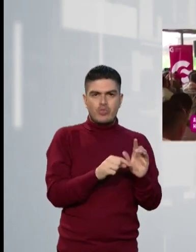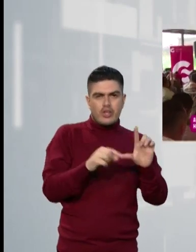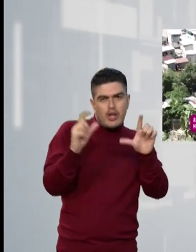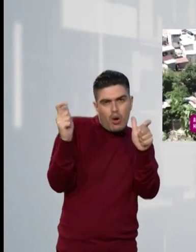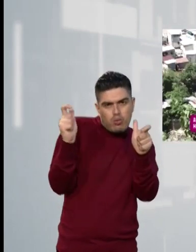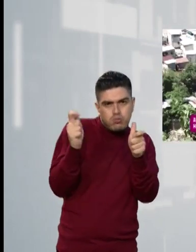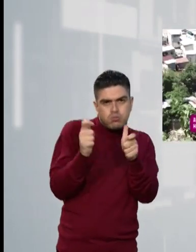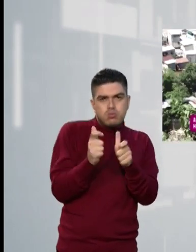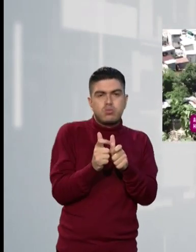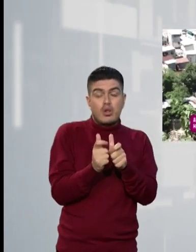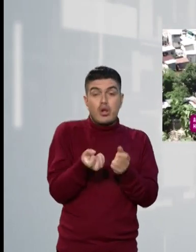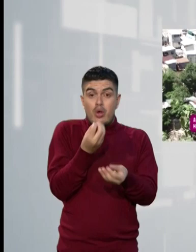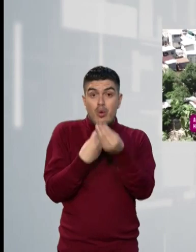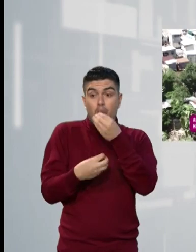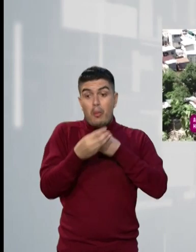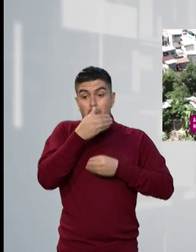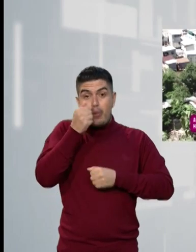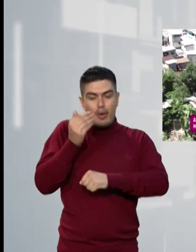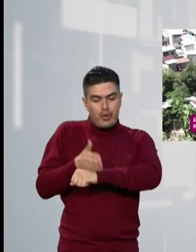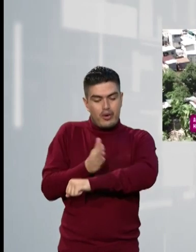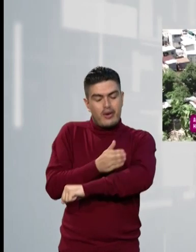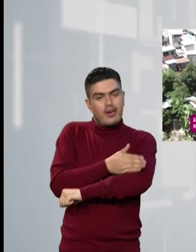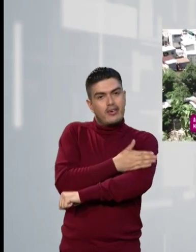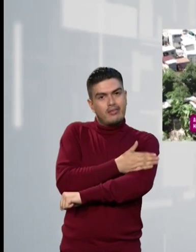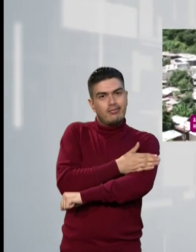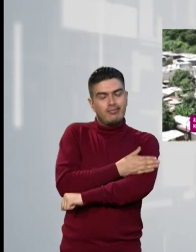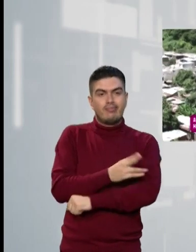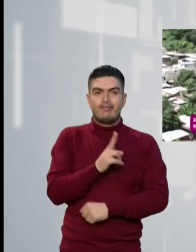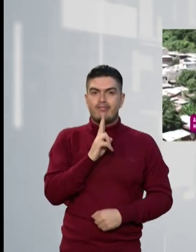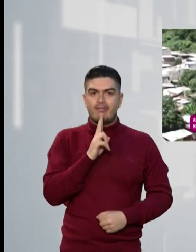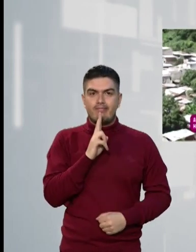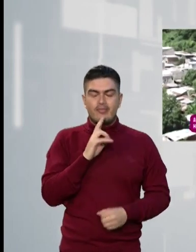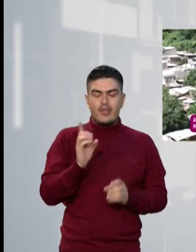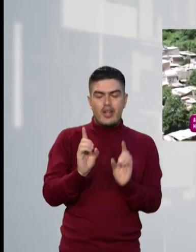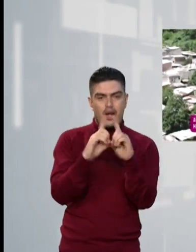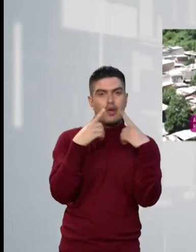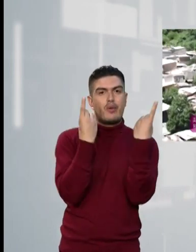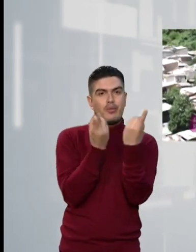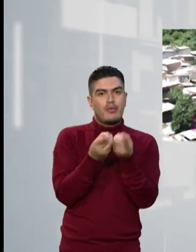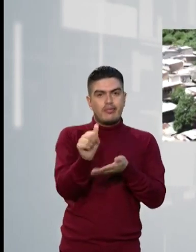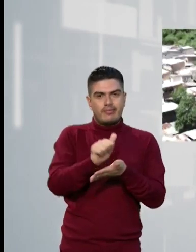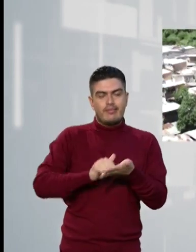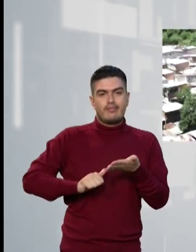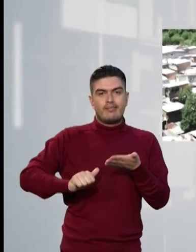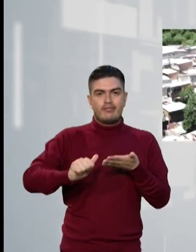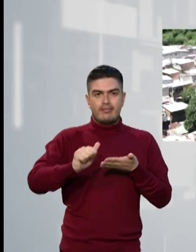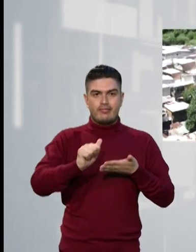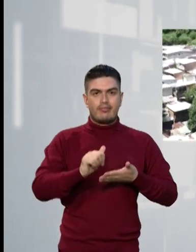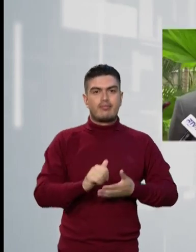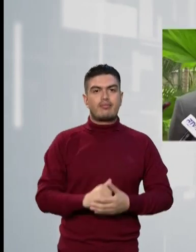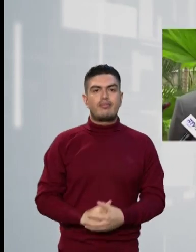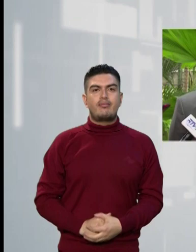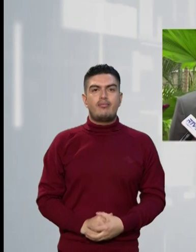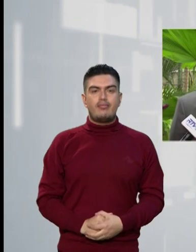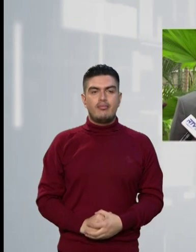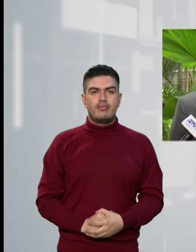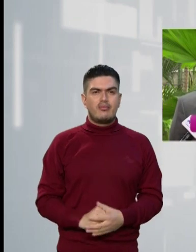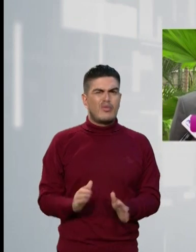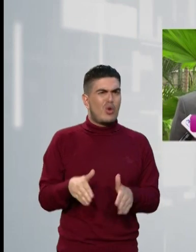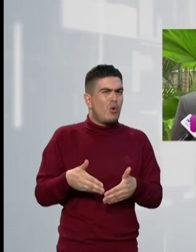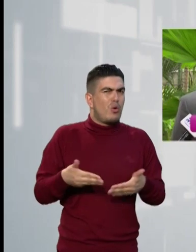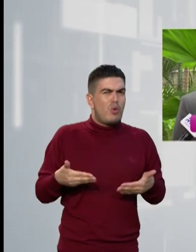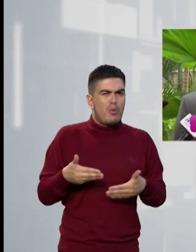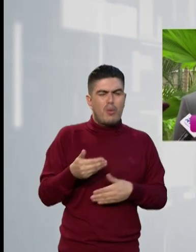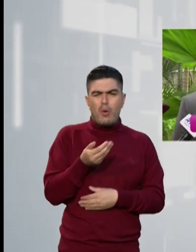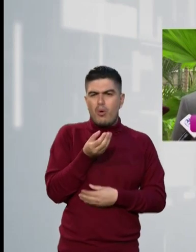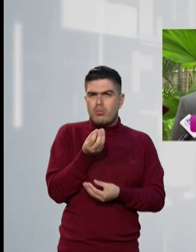nutricional en 39 municipios de 10 departamentos del país detalló Gustavo Duque representante europeo de la isit Cómo mejorar los índices